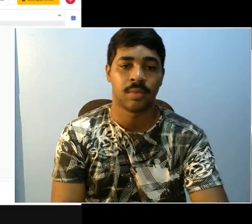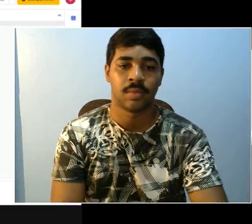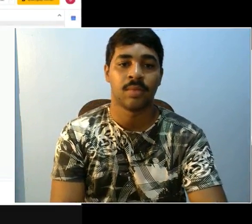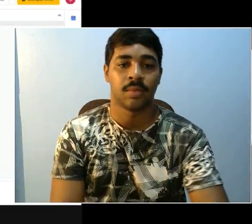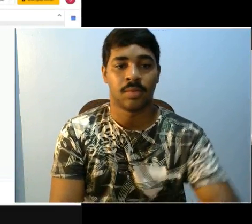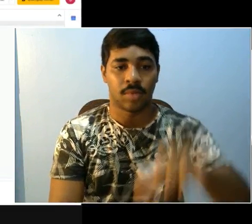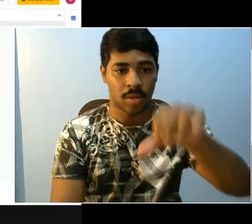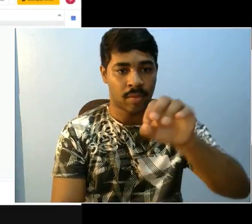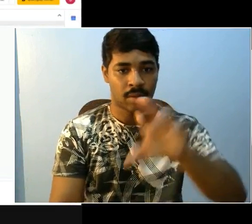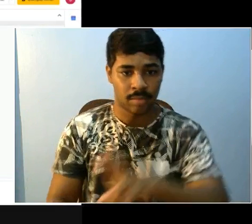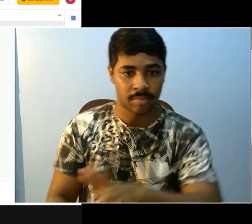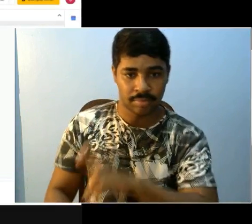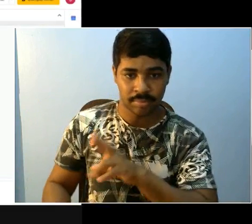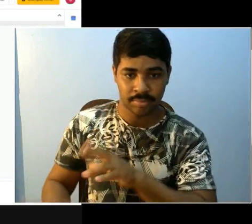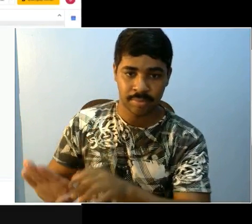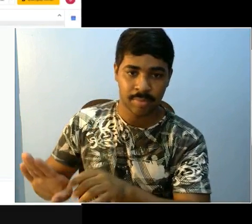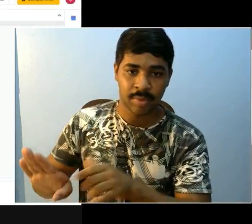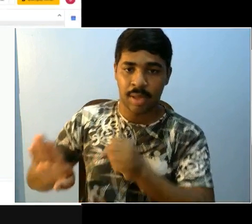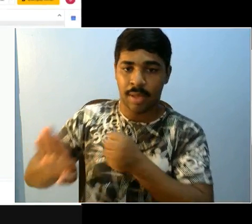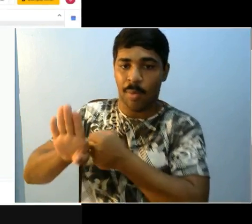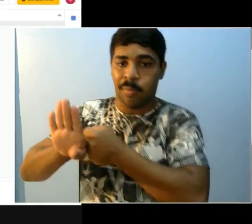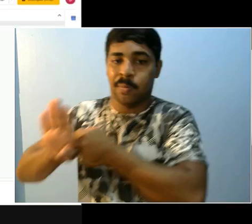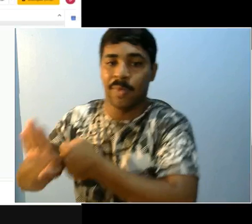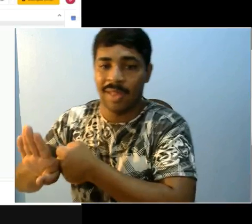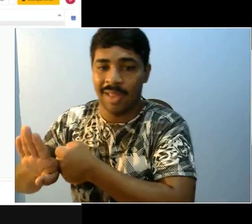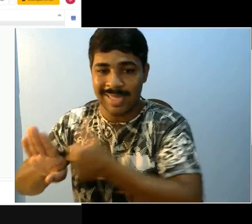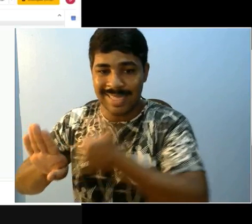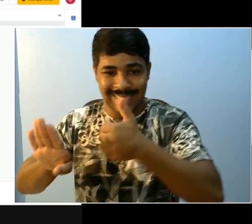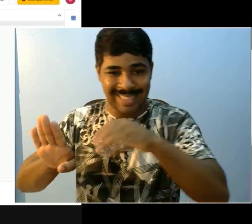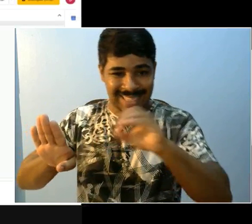90. Se eu aplicar 100?